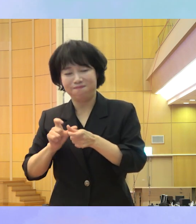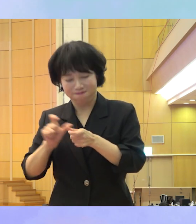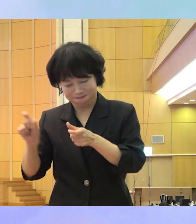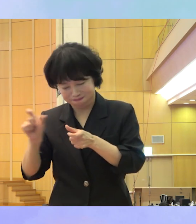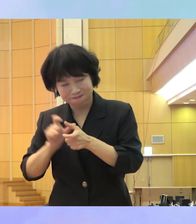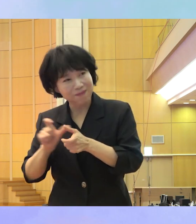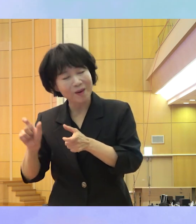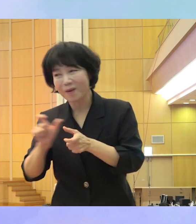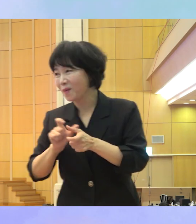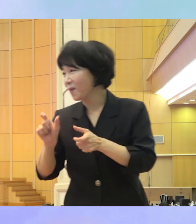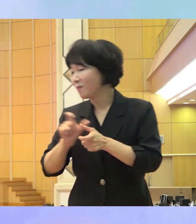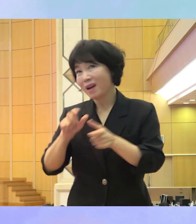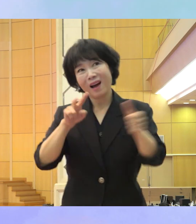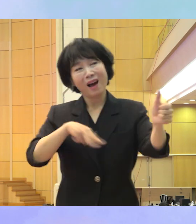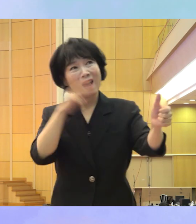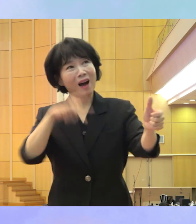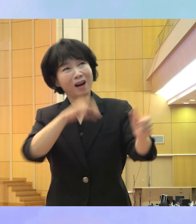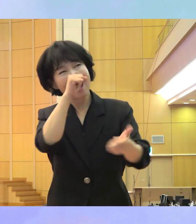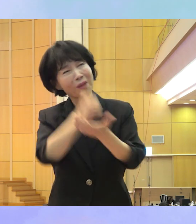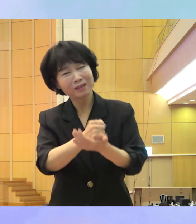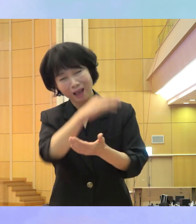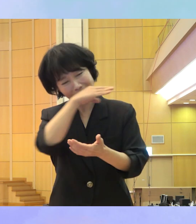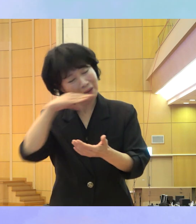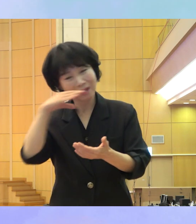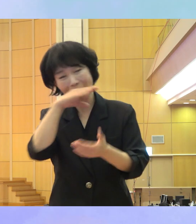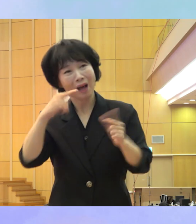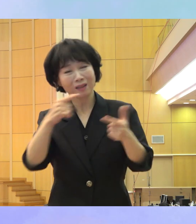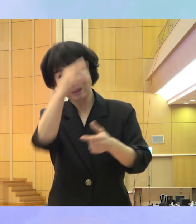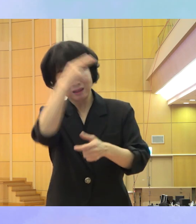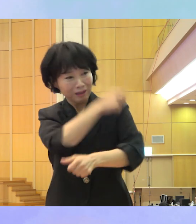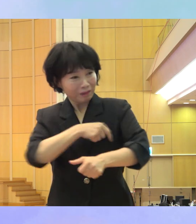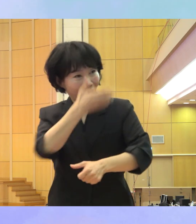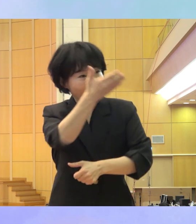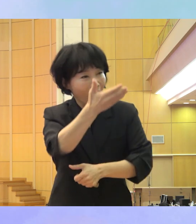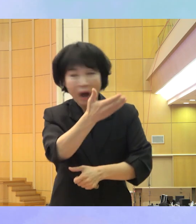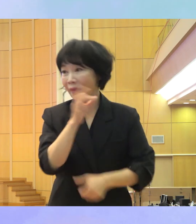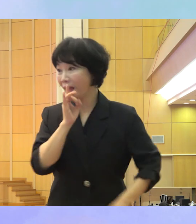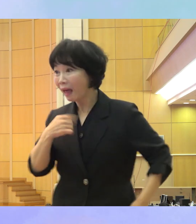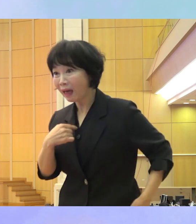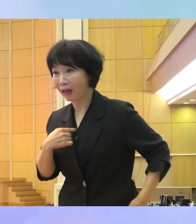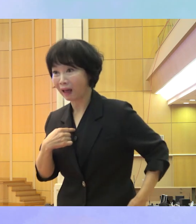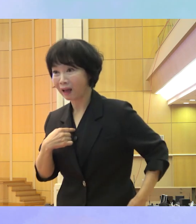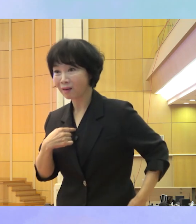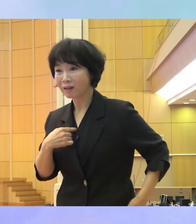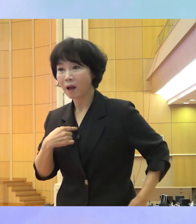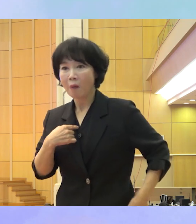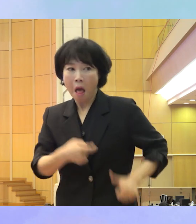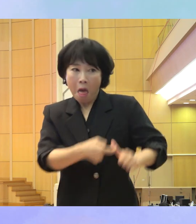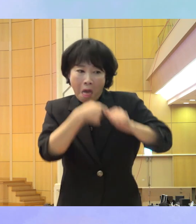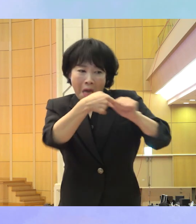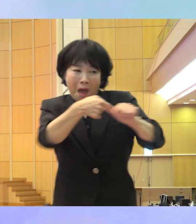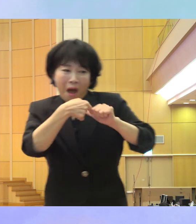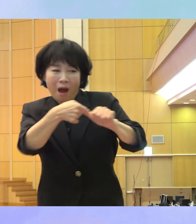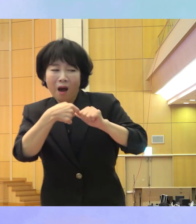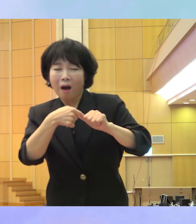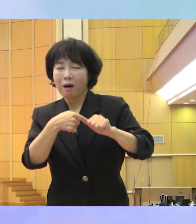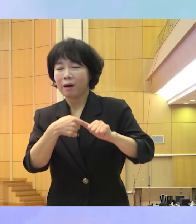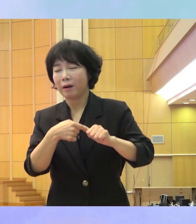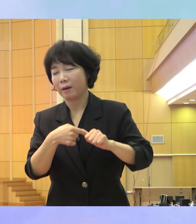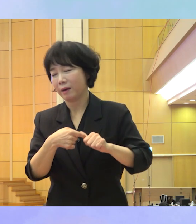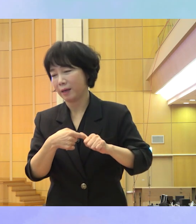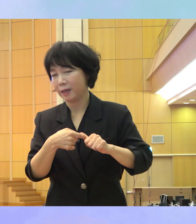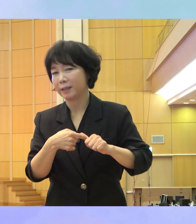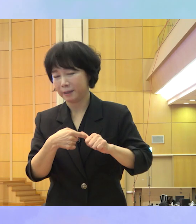그런데 정말 집사 직분이라도 줘서 신앙생활 잘하고 믿음생활 잘하고 집사로서 하나님께 영혼들은